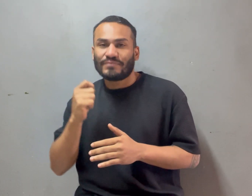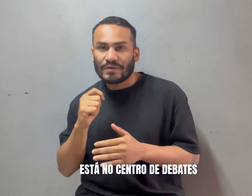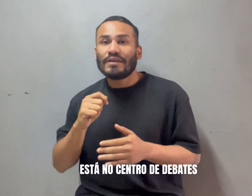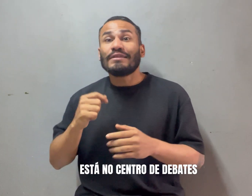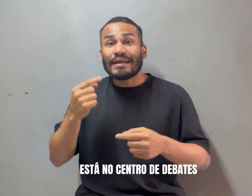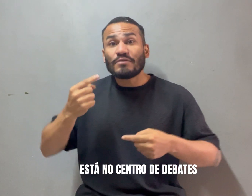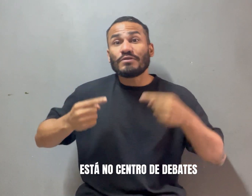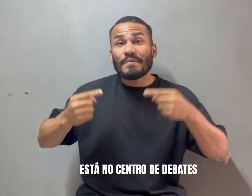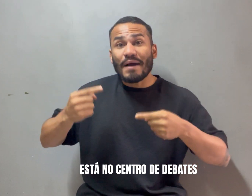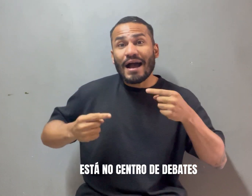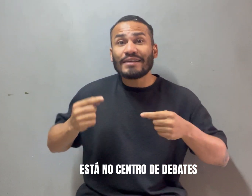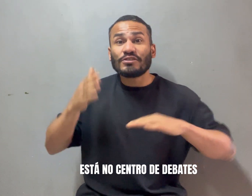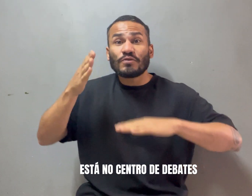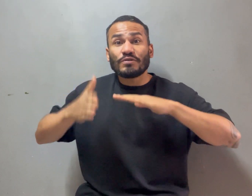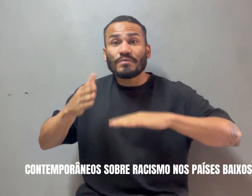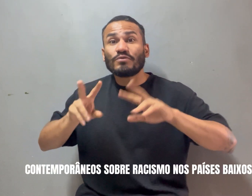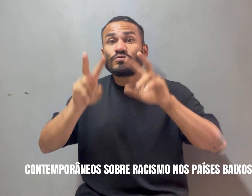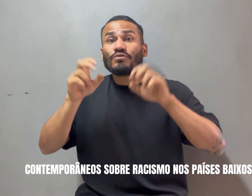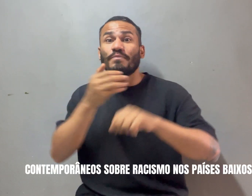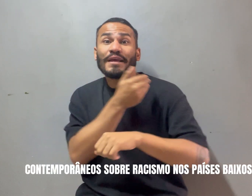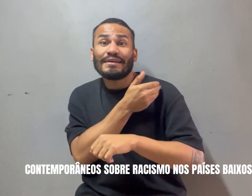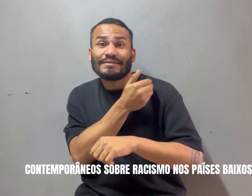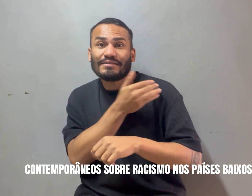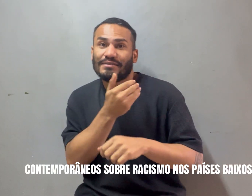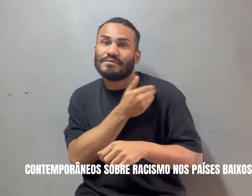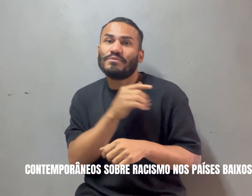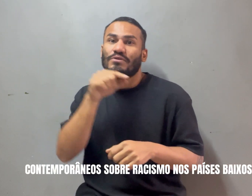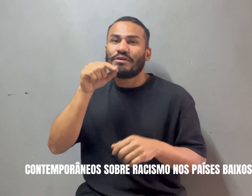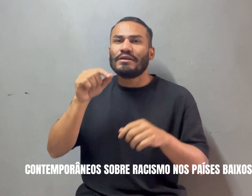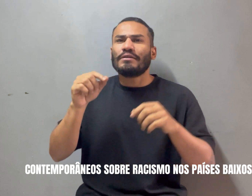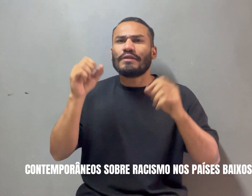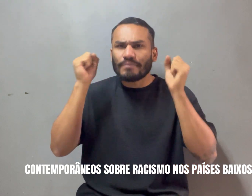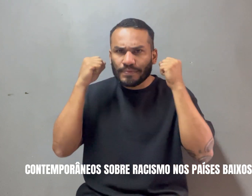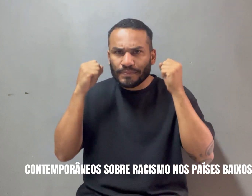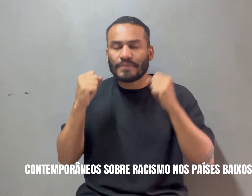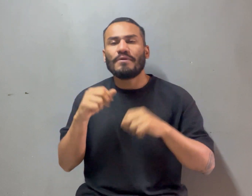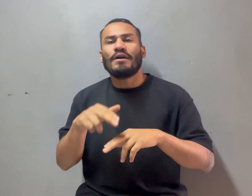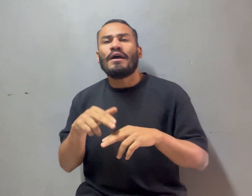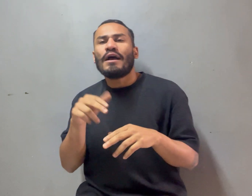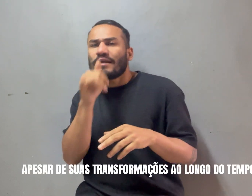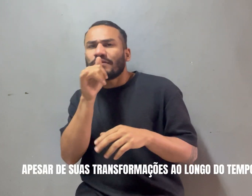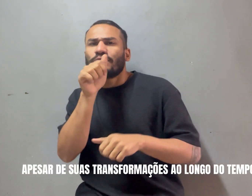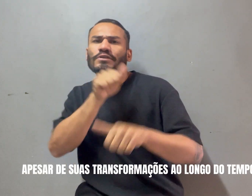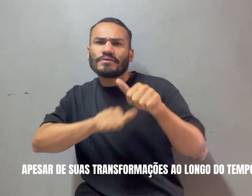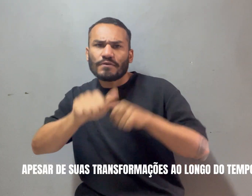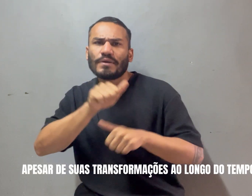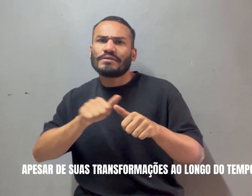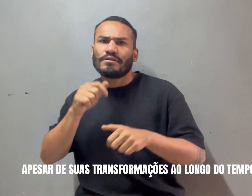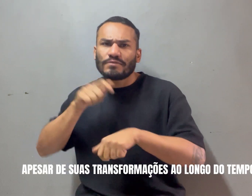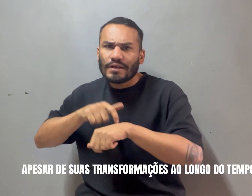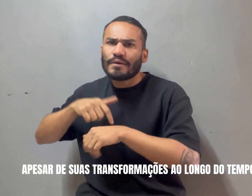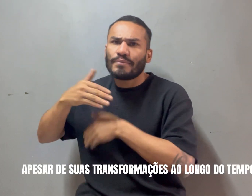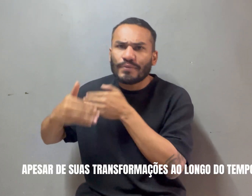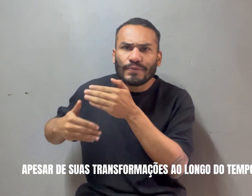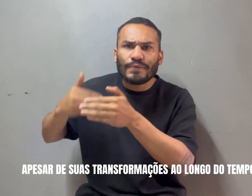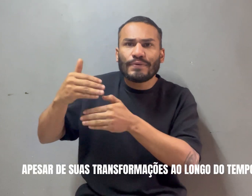está no centro de debates contemporâneos sobre racismo nos Países Baixos, apesar de suas transformações ao longo do